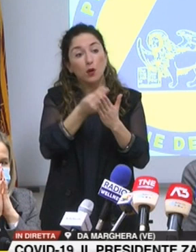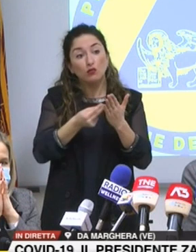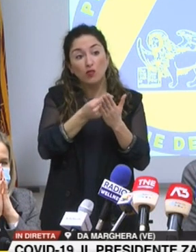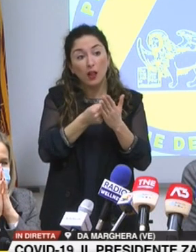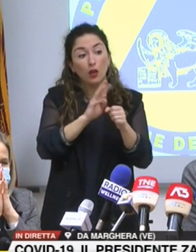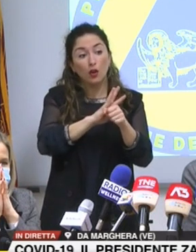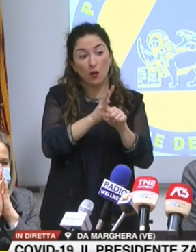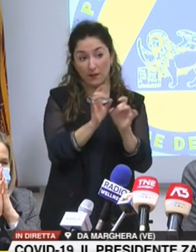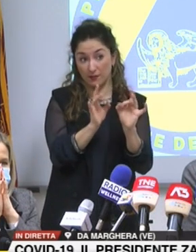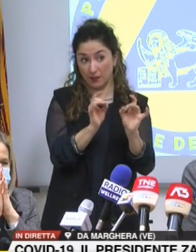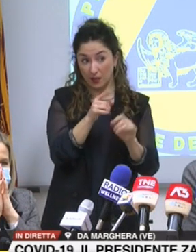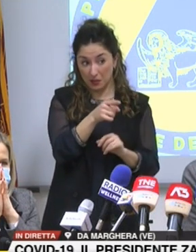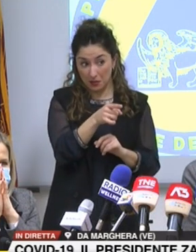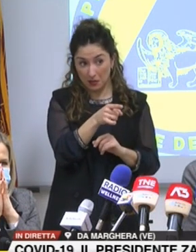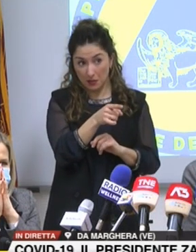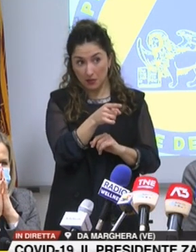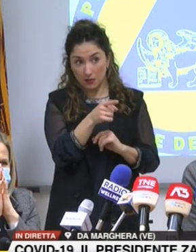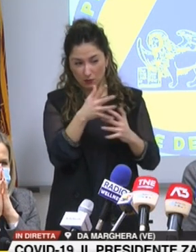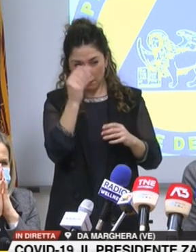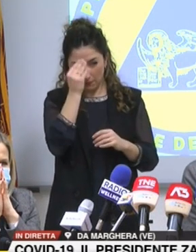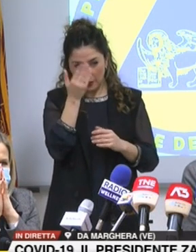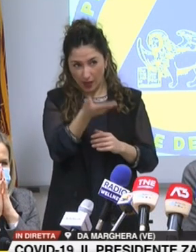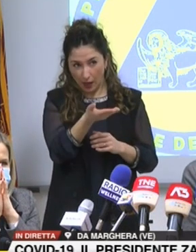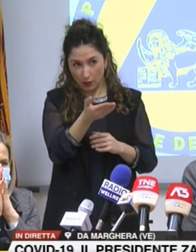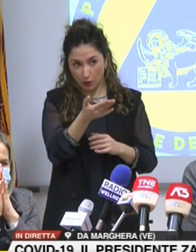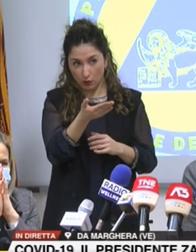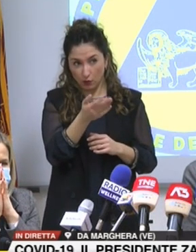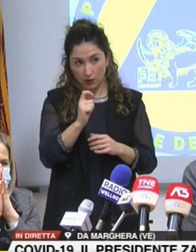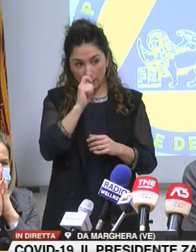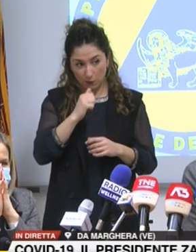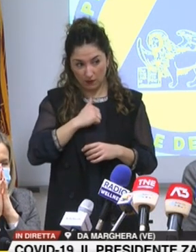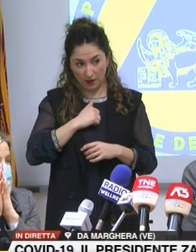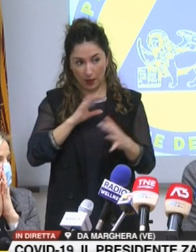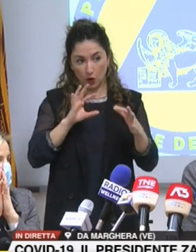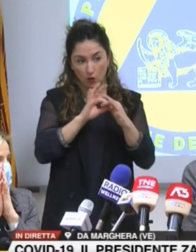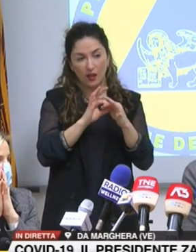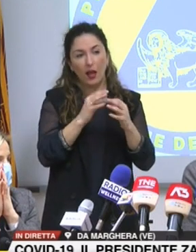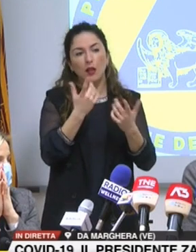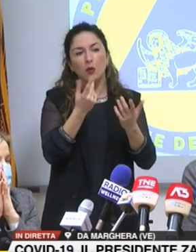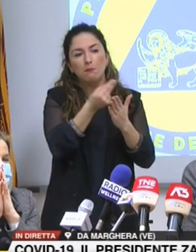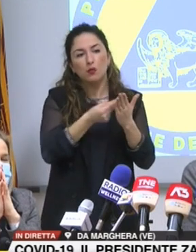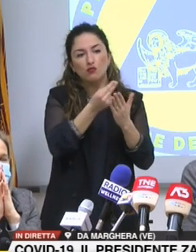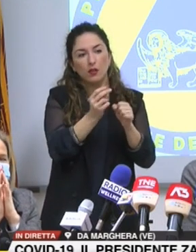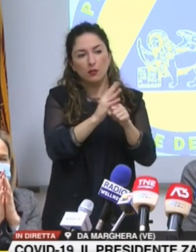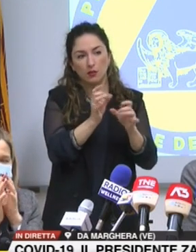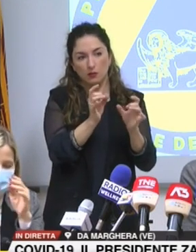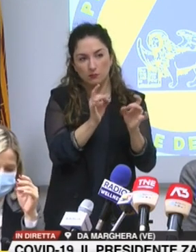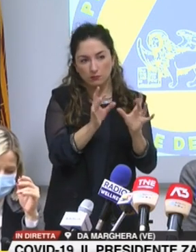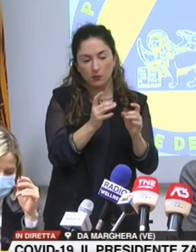Free che avete in mente, questi tamponi fai da te? Cioè, se riusciamo